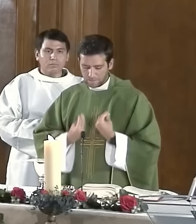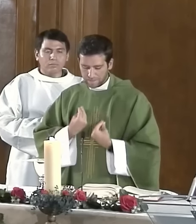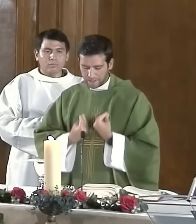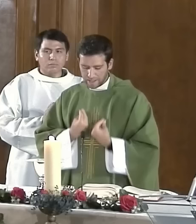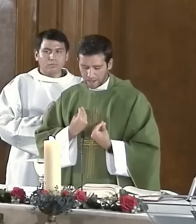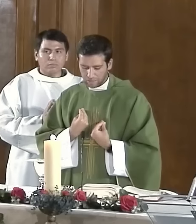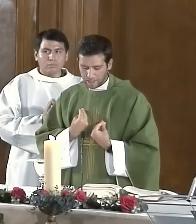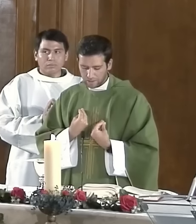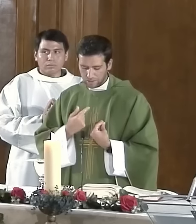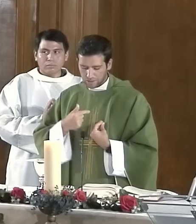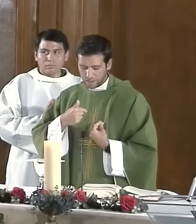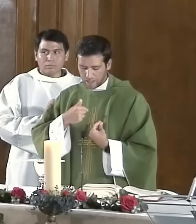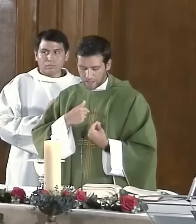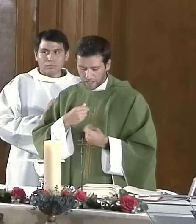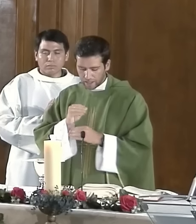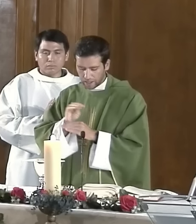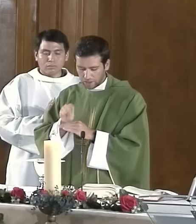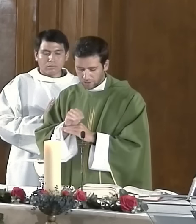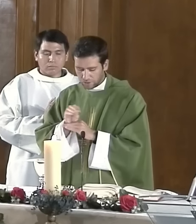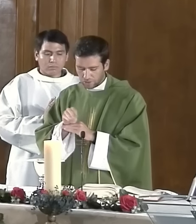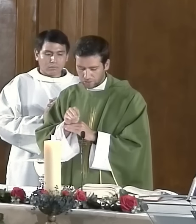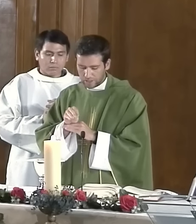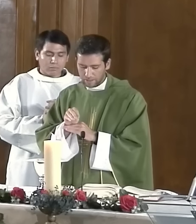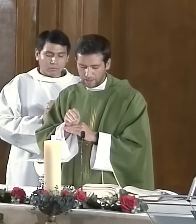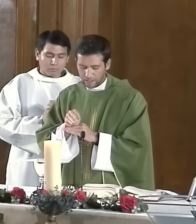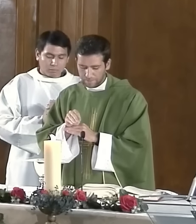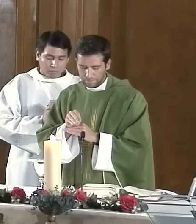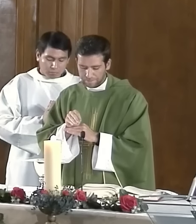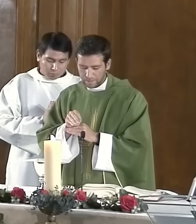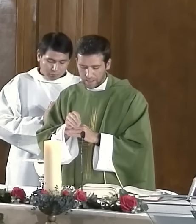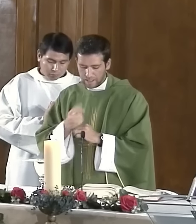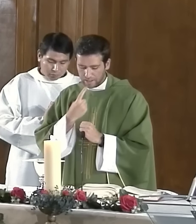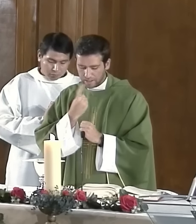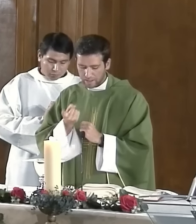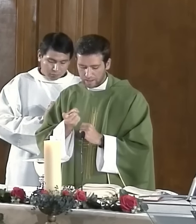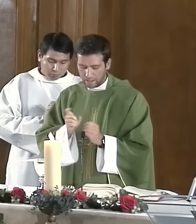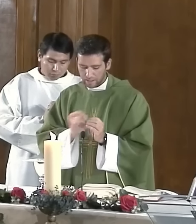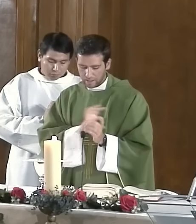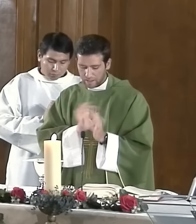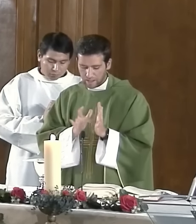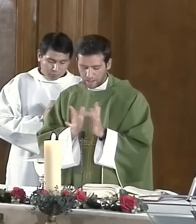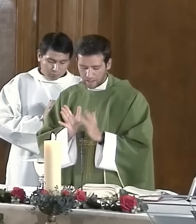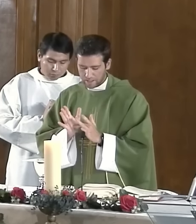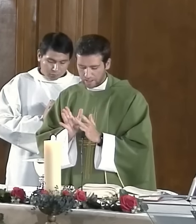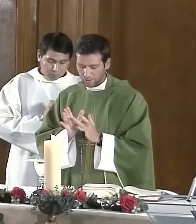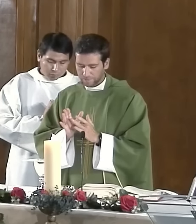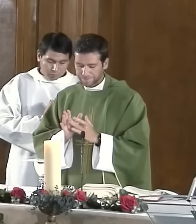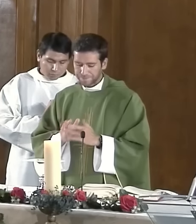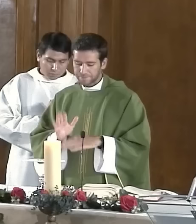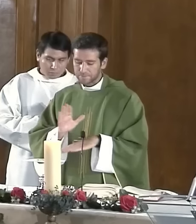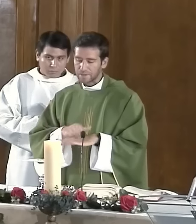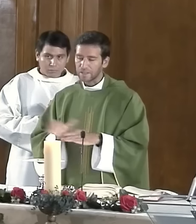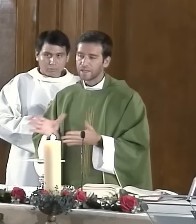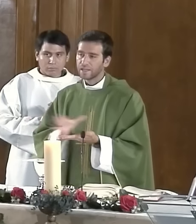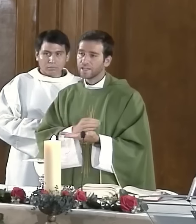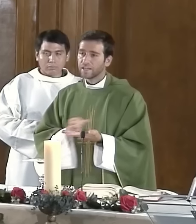y agobiados, y yo os aliviaré, dice el Señor. Para